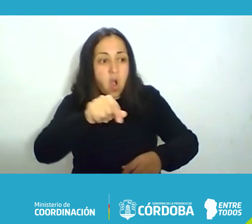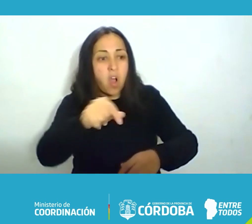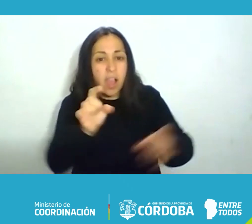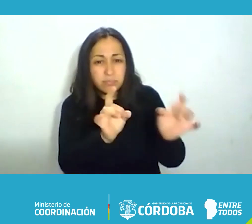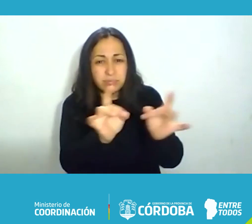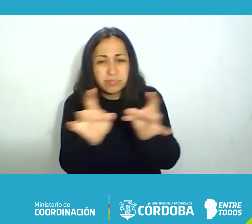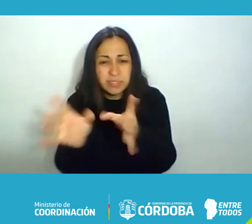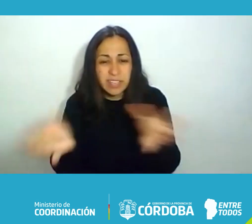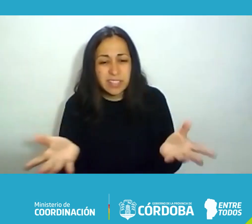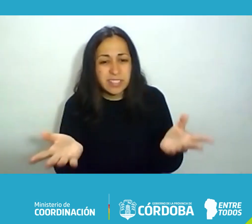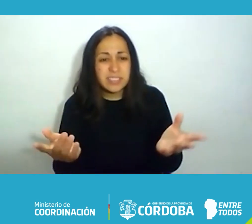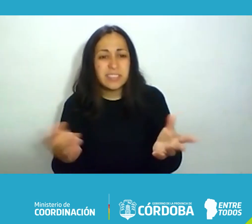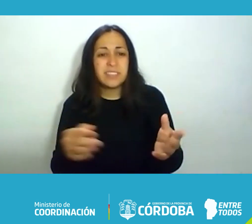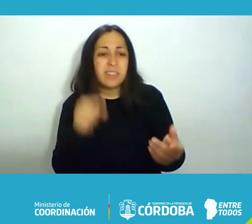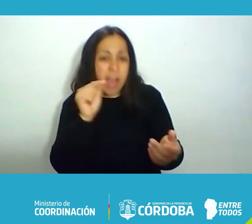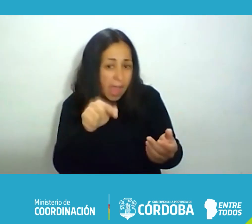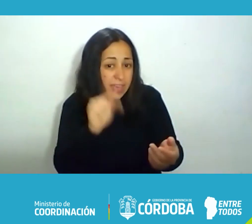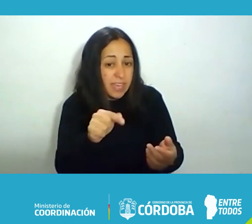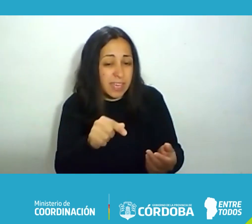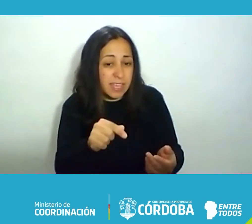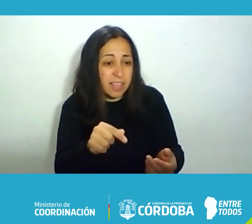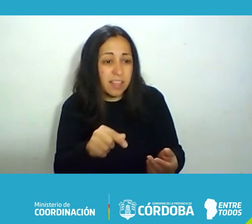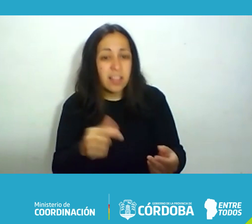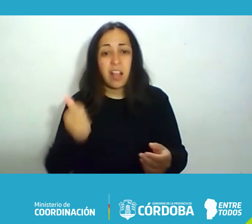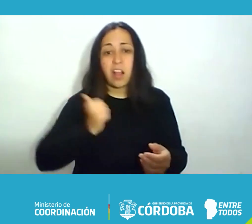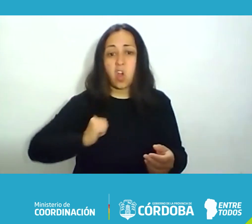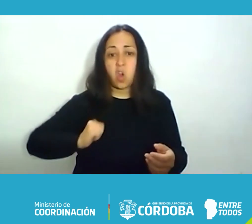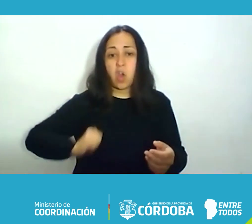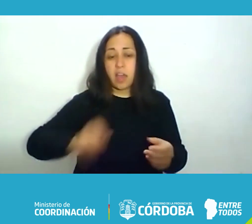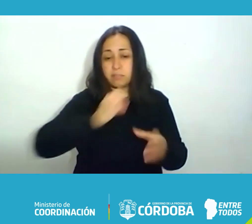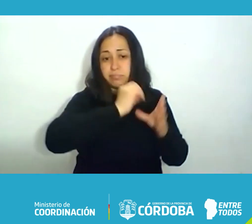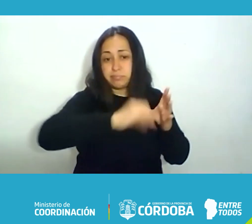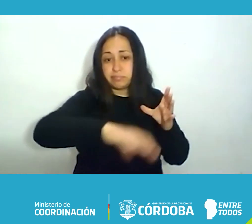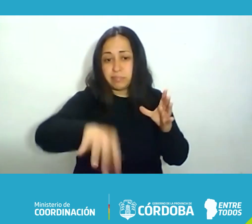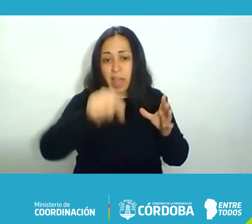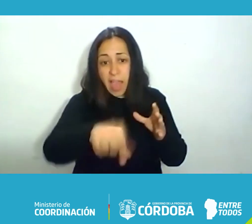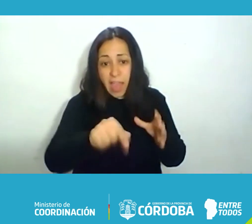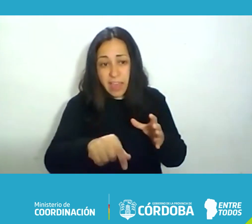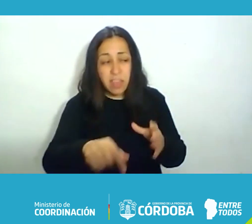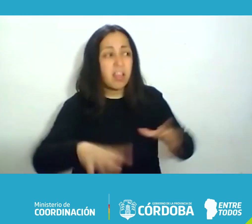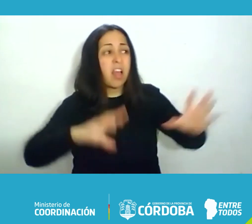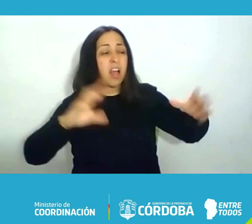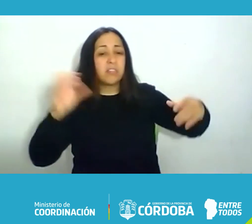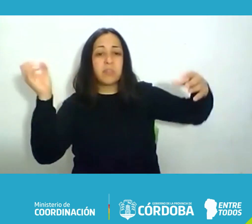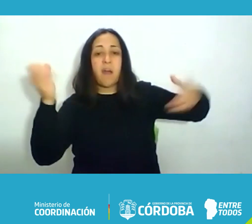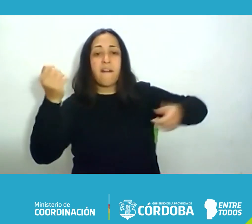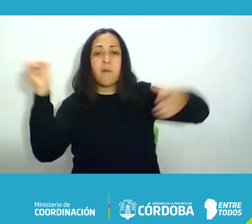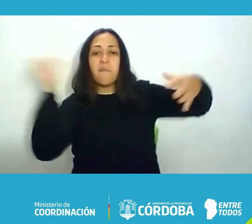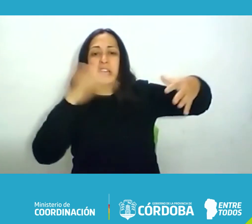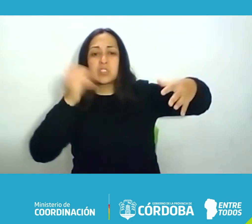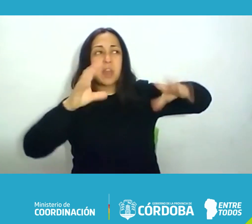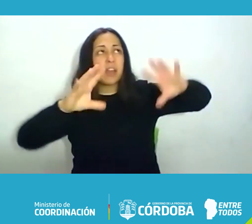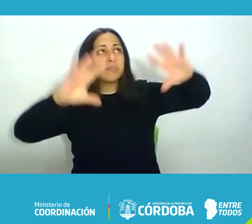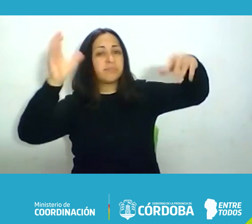densidad y ahí se van a ahí y donde van los desechos cloacales hay basurales a cielo abierto a sí mismo. Esta